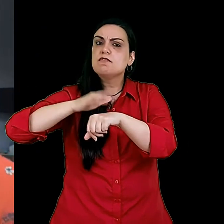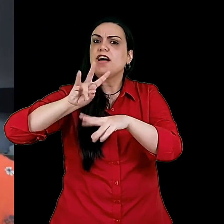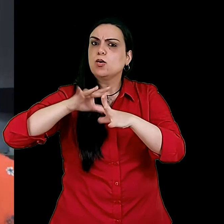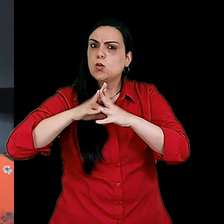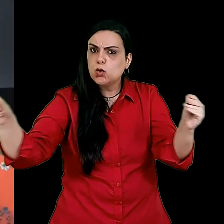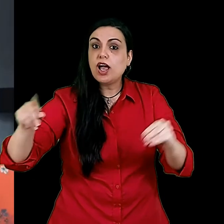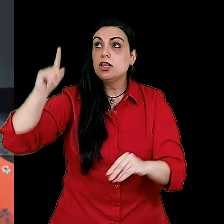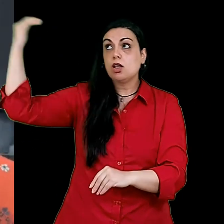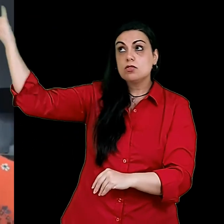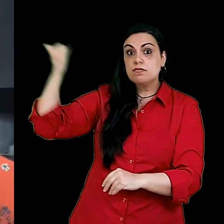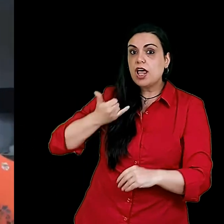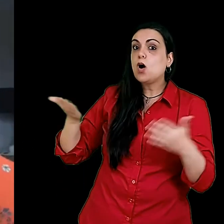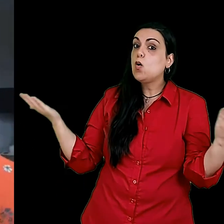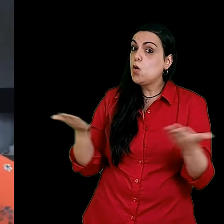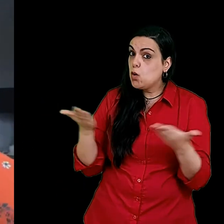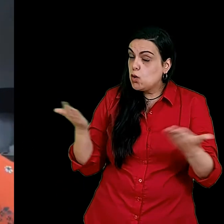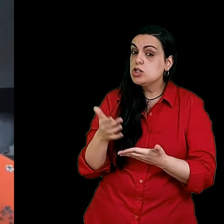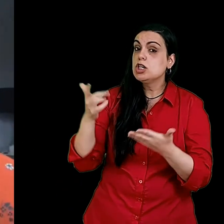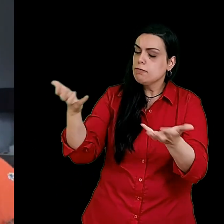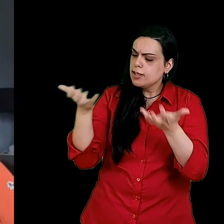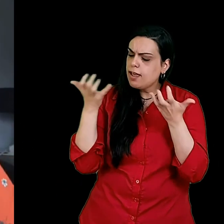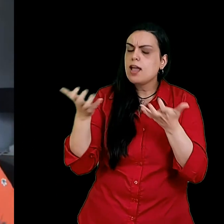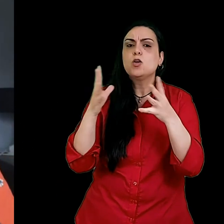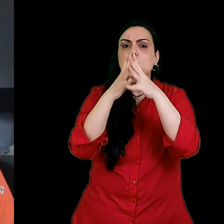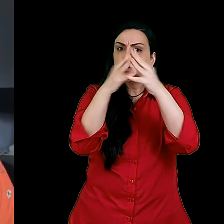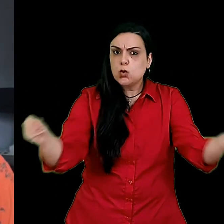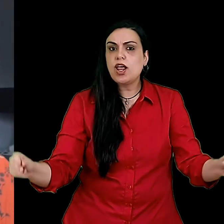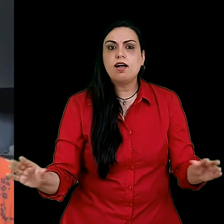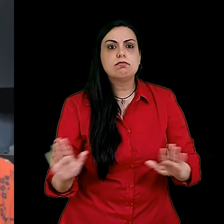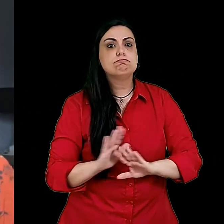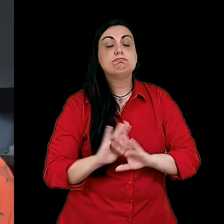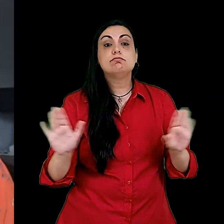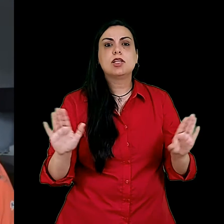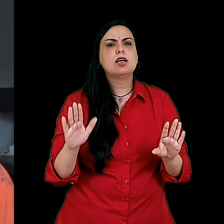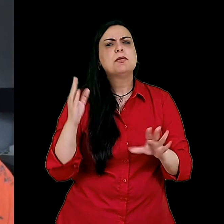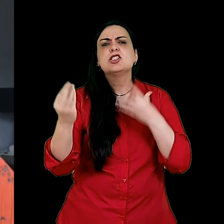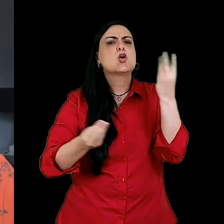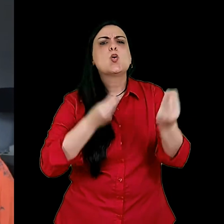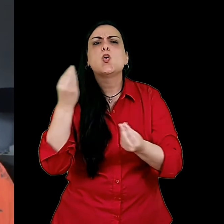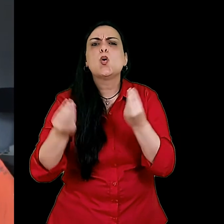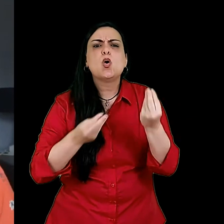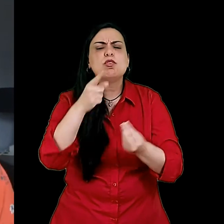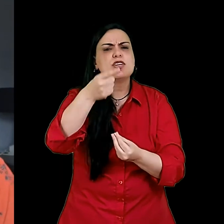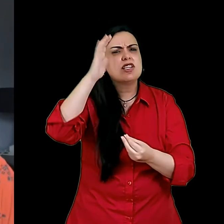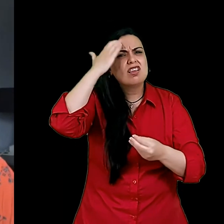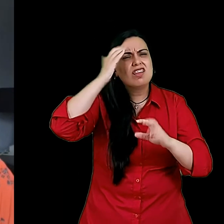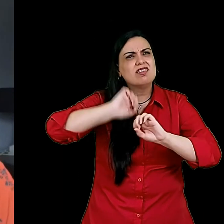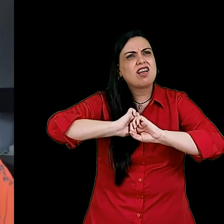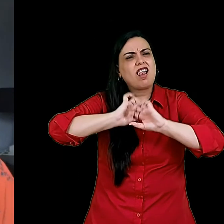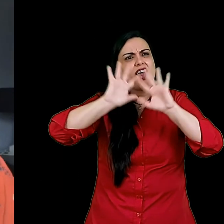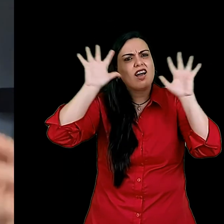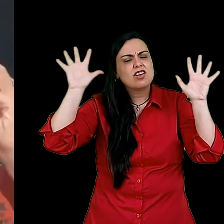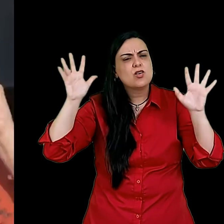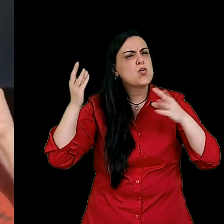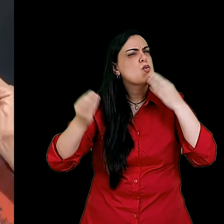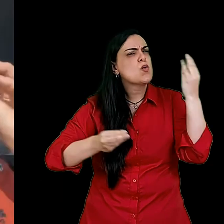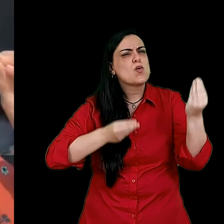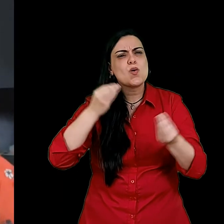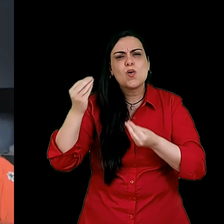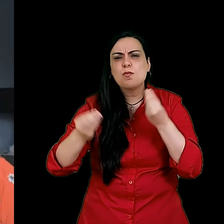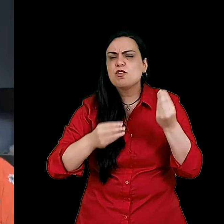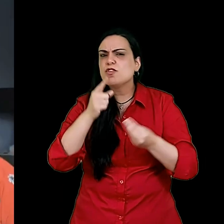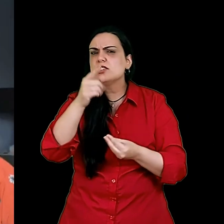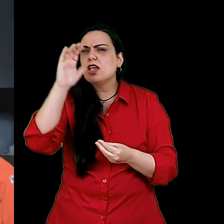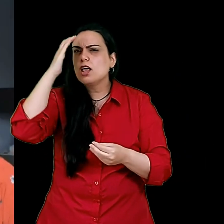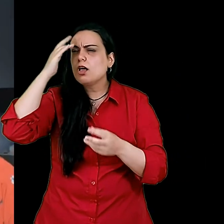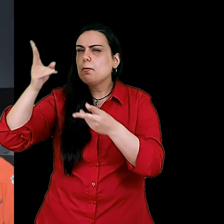para a cura. Hoje o Senhor vai curar. Ele diz, olha, hoje eu quero curar, né? Mas como é que você vai tendo